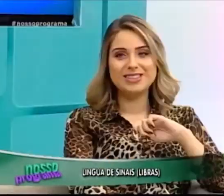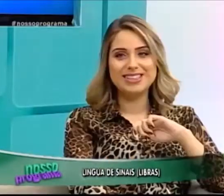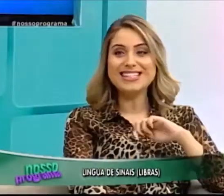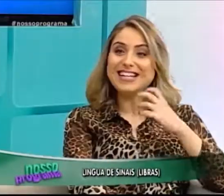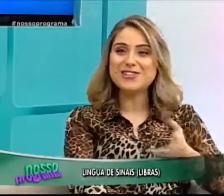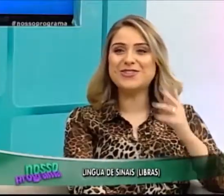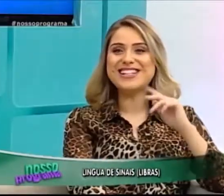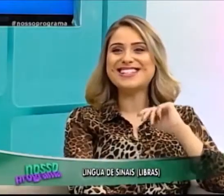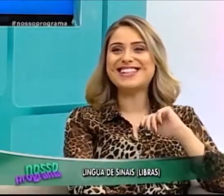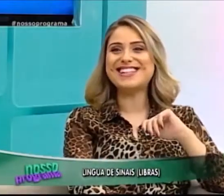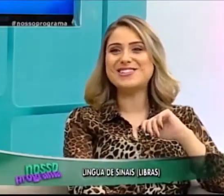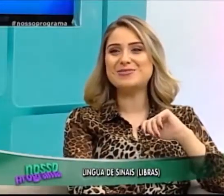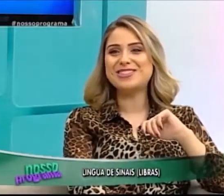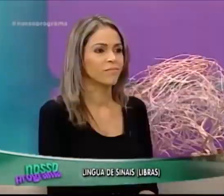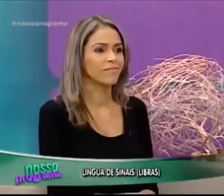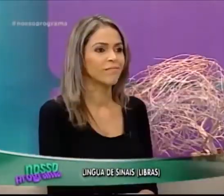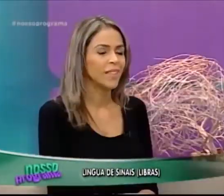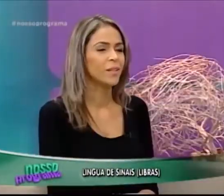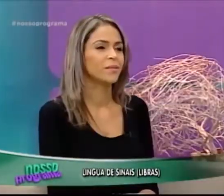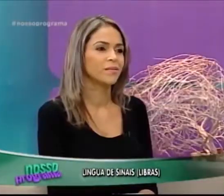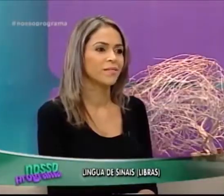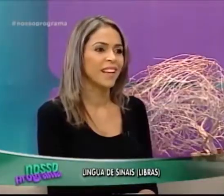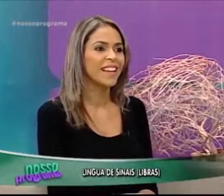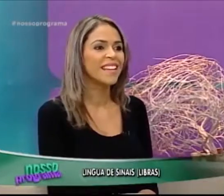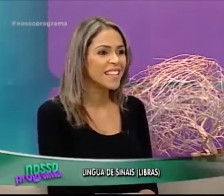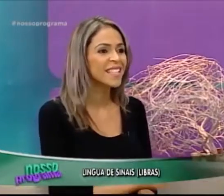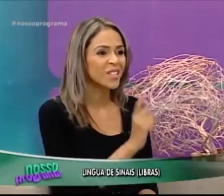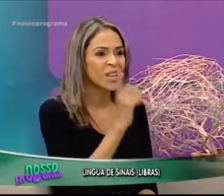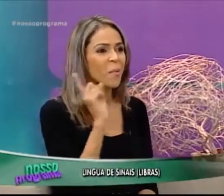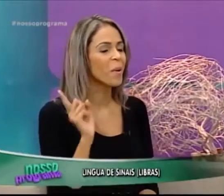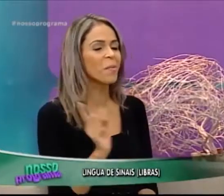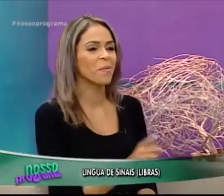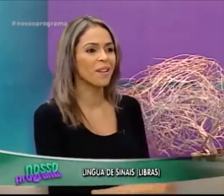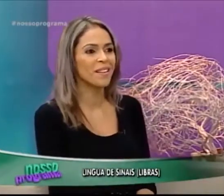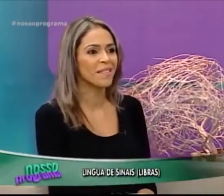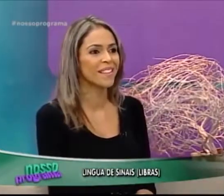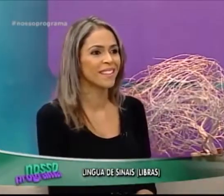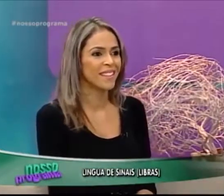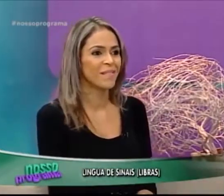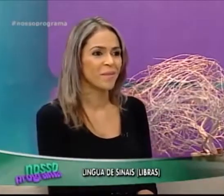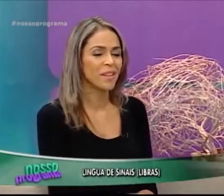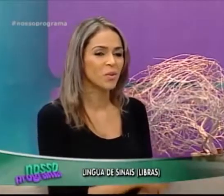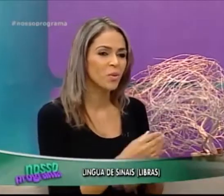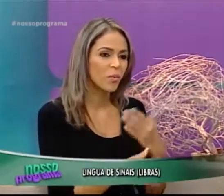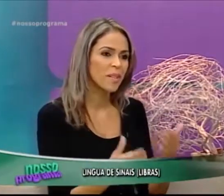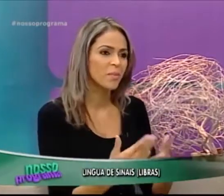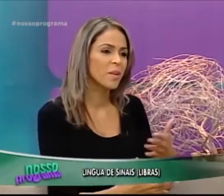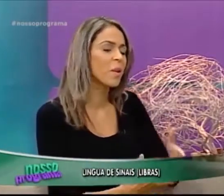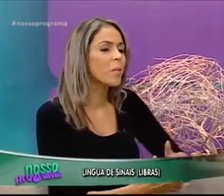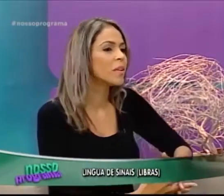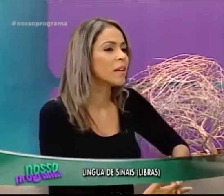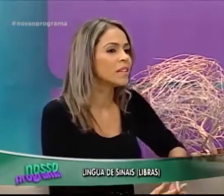E a igreja não tem essa estratégia muitas vezes, né? Não. Aí esse acho que é o maior problema, porque tudo começa pelo amor, né?